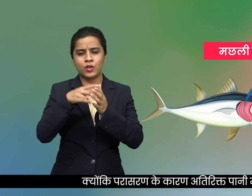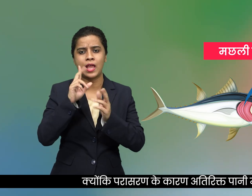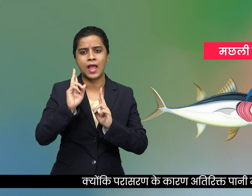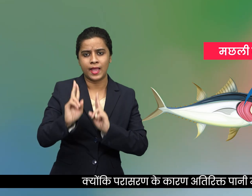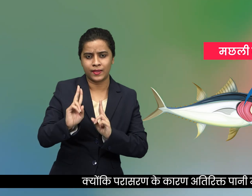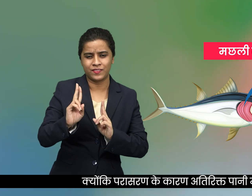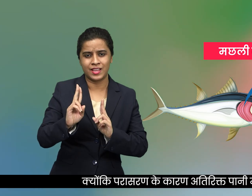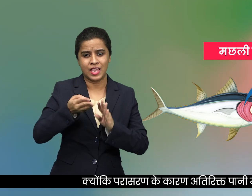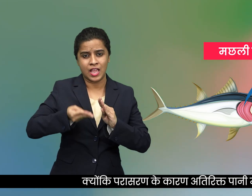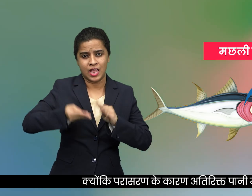कारण